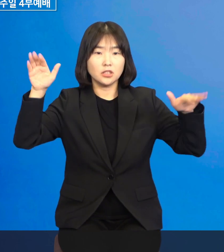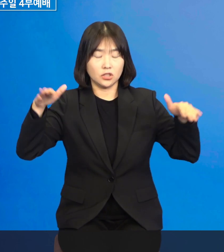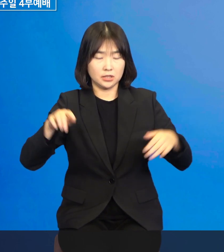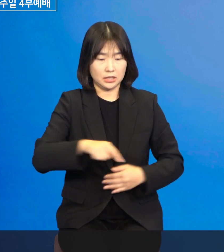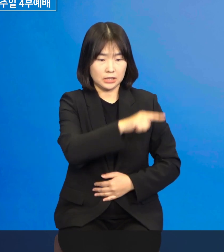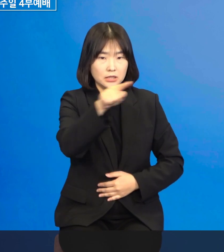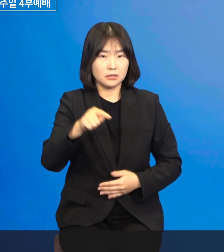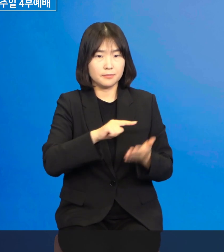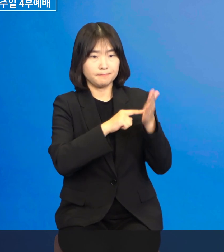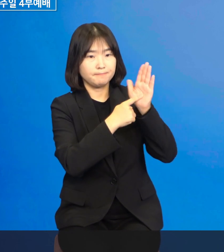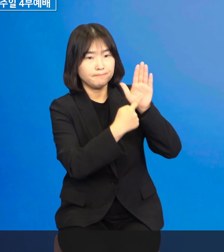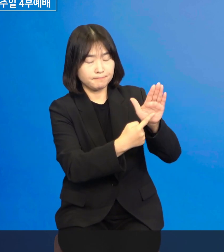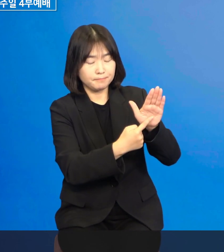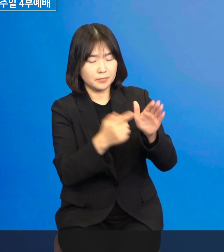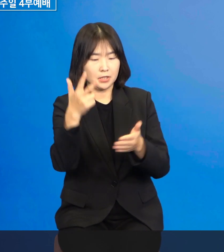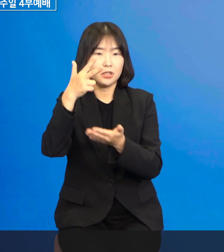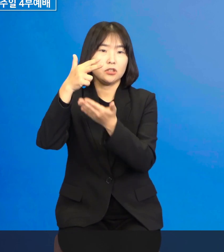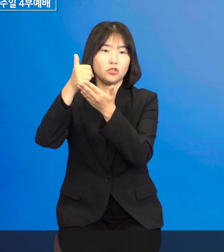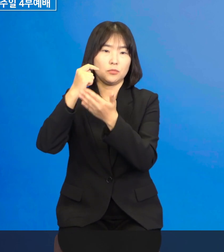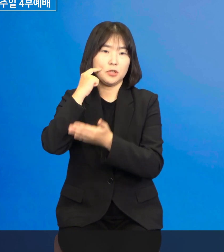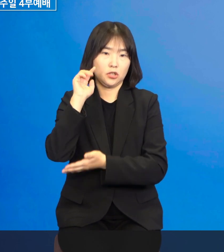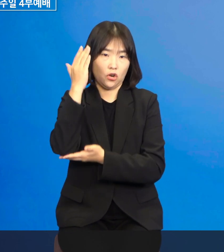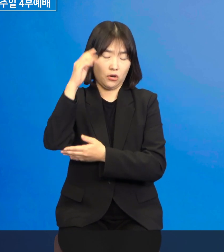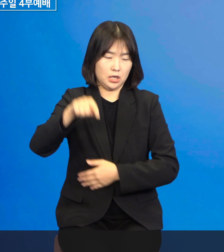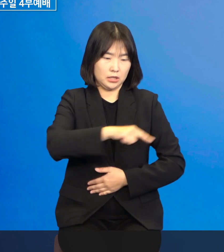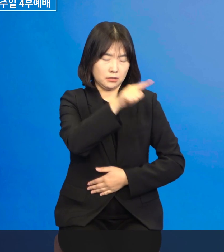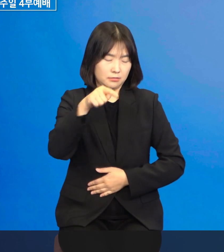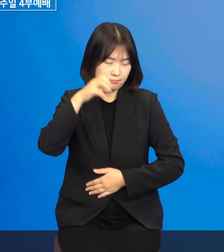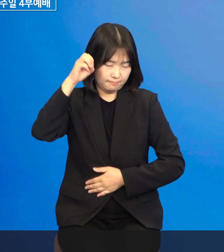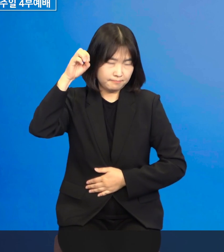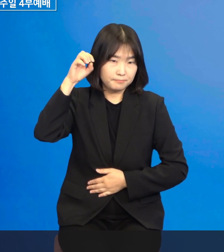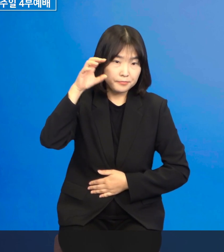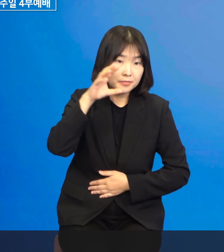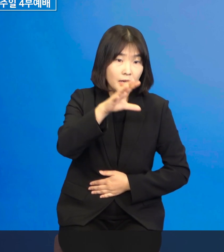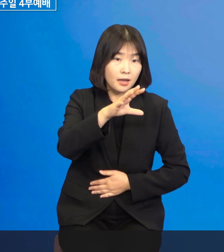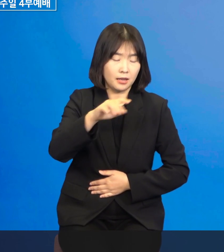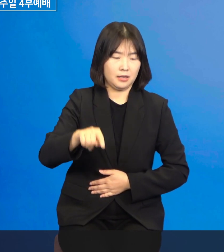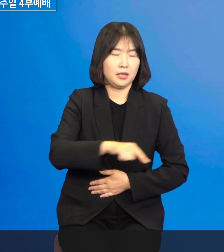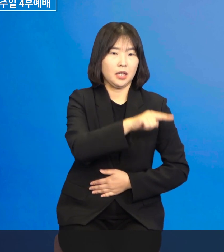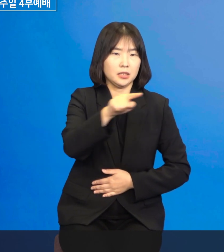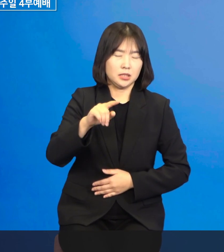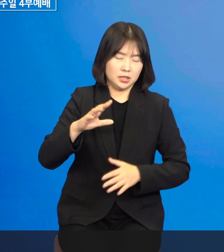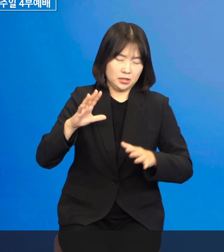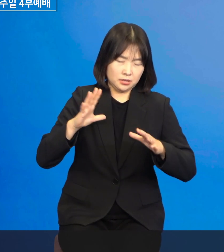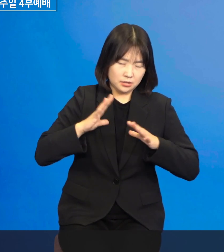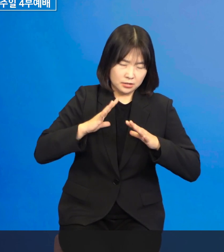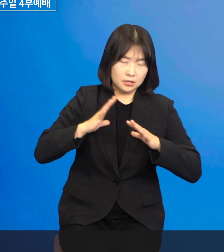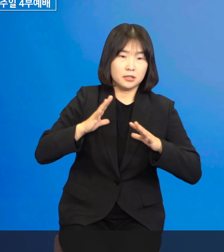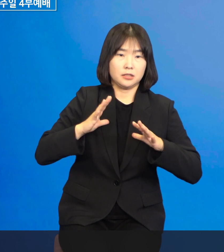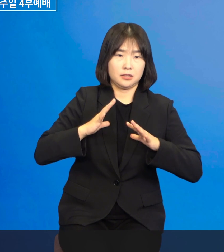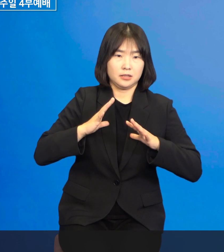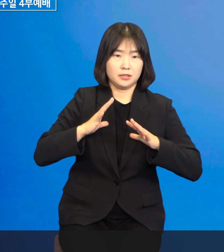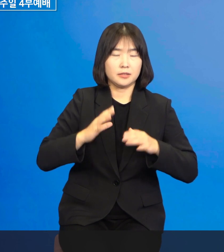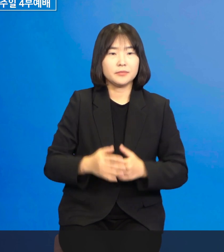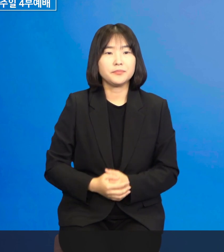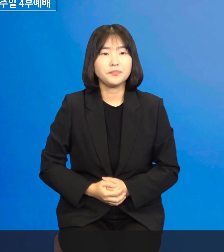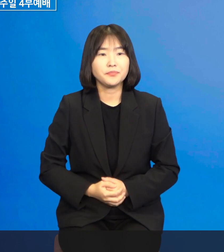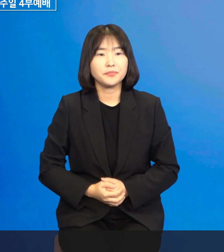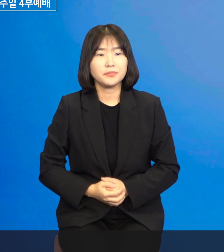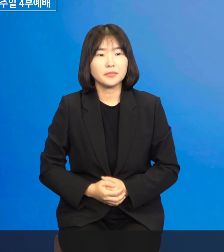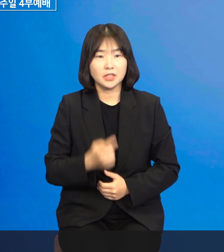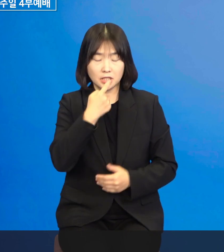한 천사가 그들에게 나타나고 주님의 영광이 그들을 두루 비추니 그들은 몹시